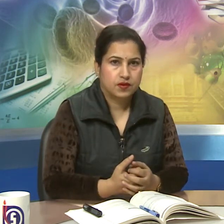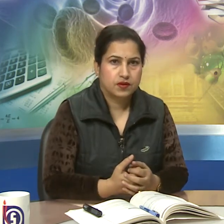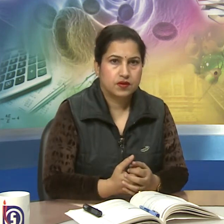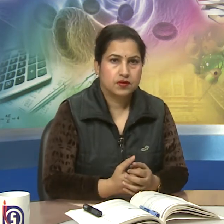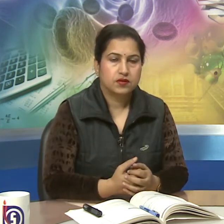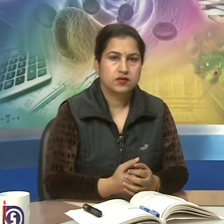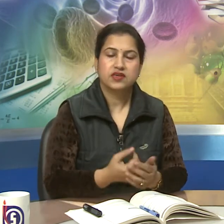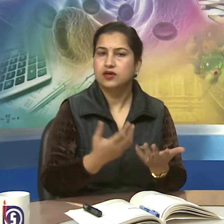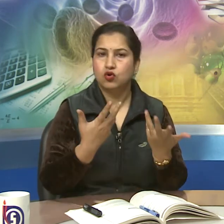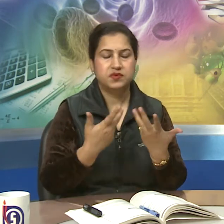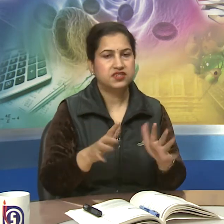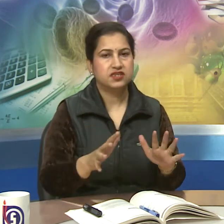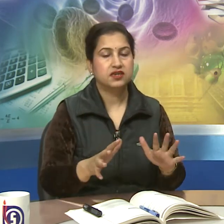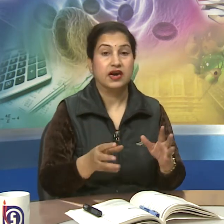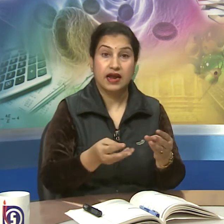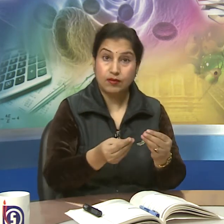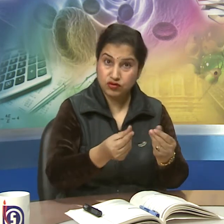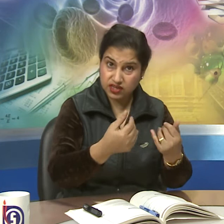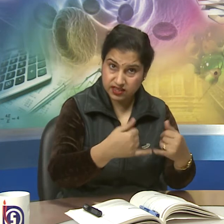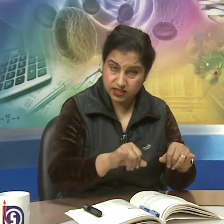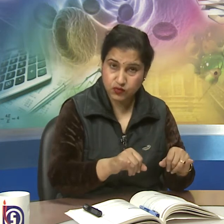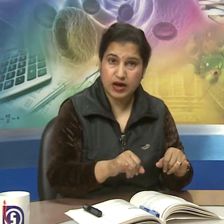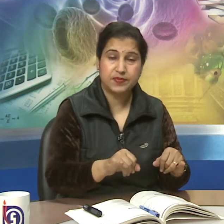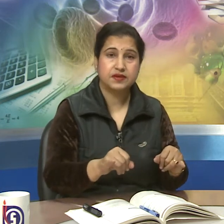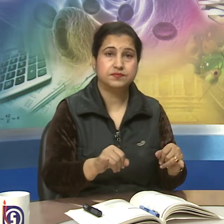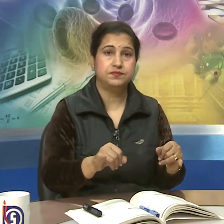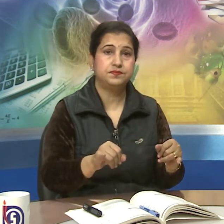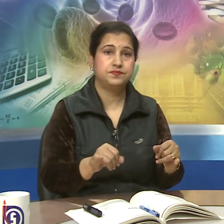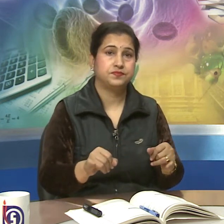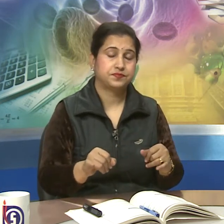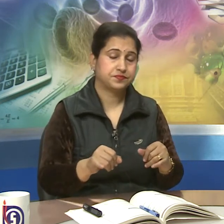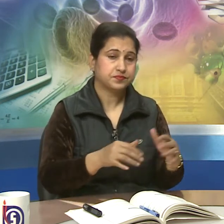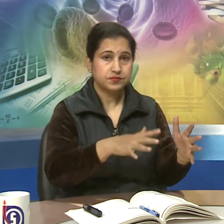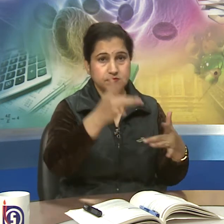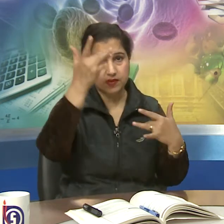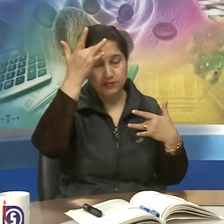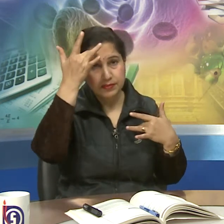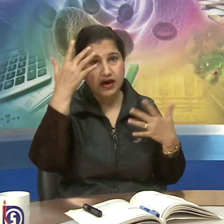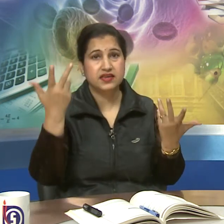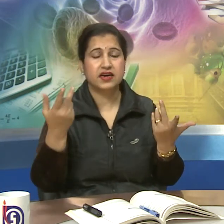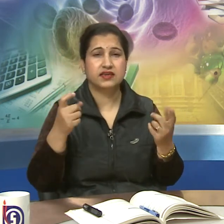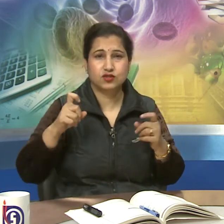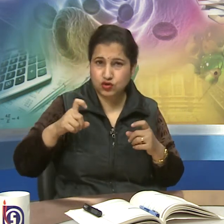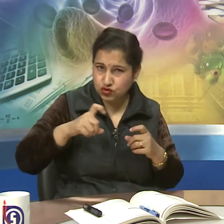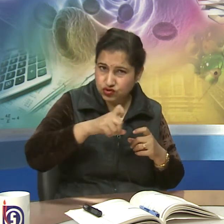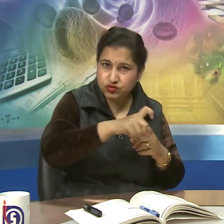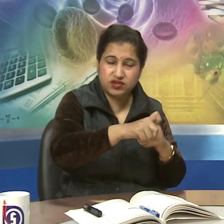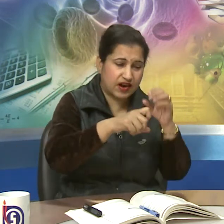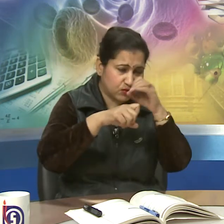होगा कि कोई भी चीज अगर खराब हो जाती है तो वहां पर की बीमारियां यह छोटे-छोटे डिमांड